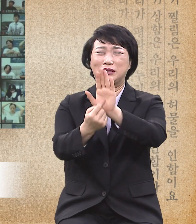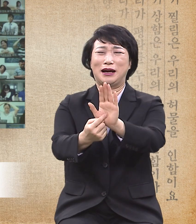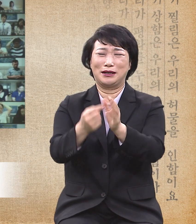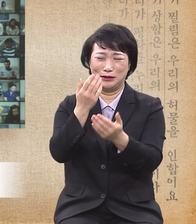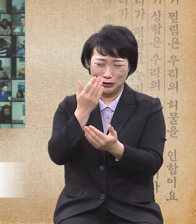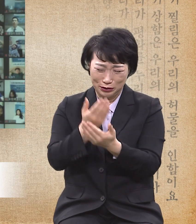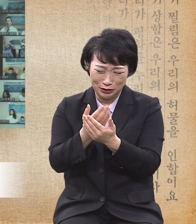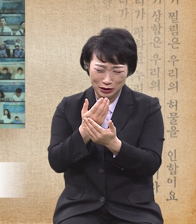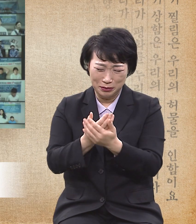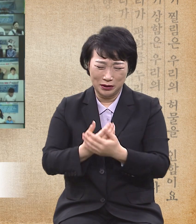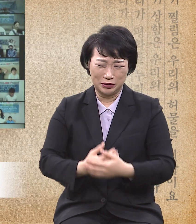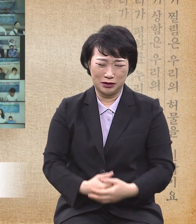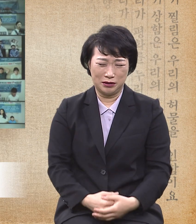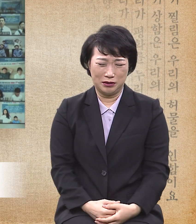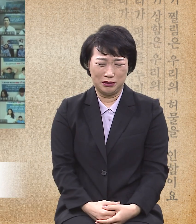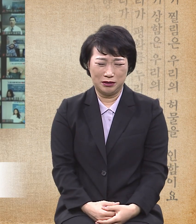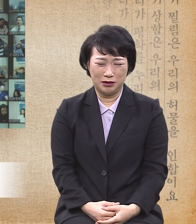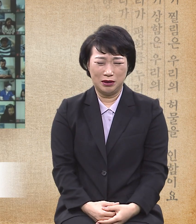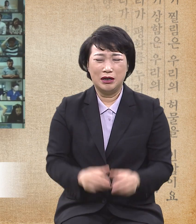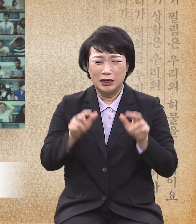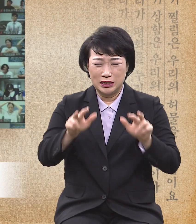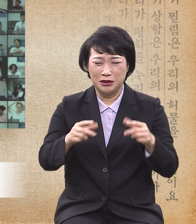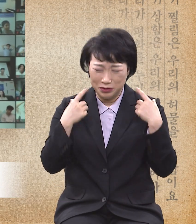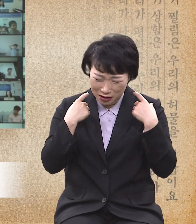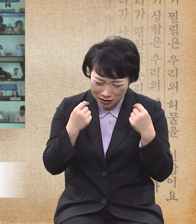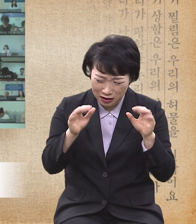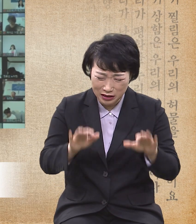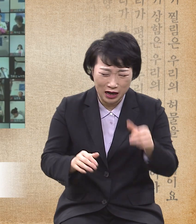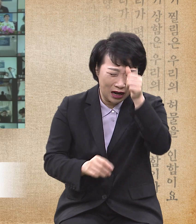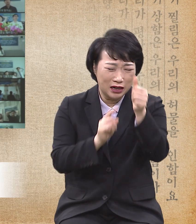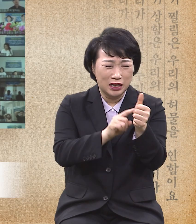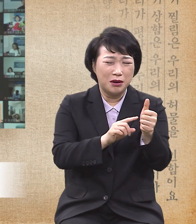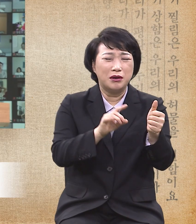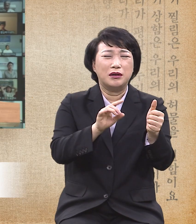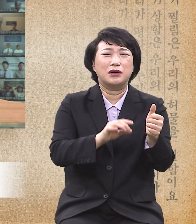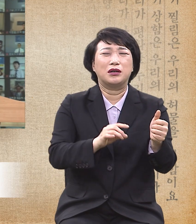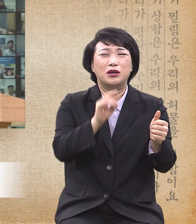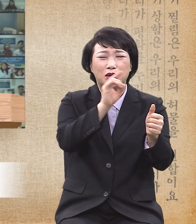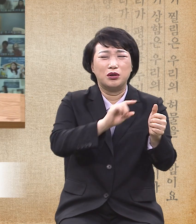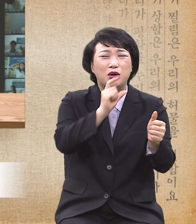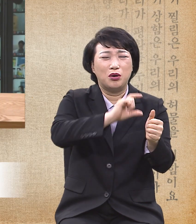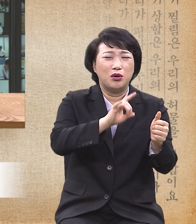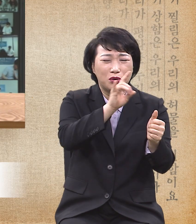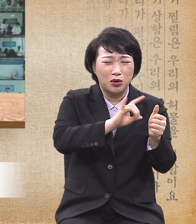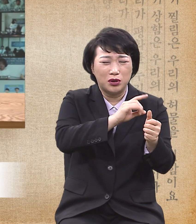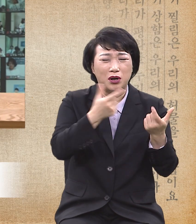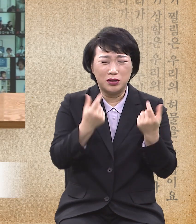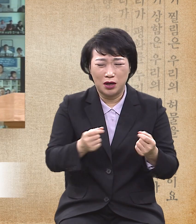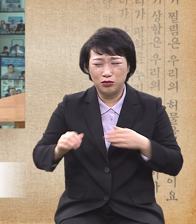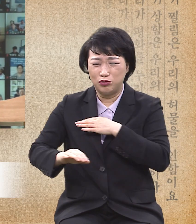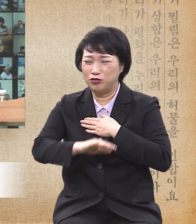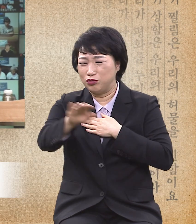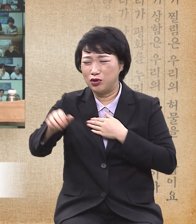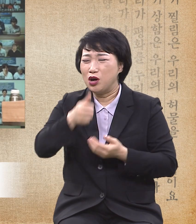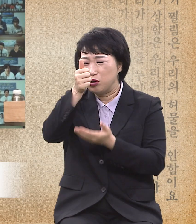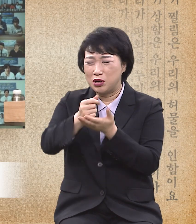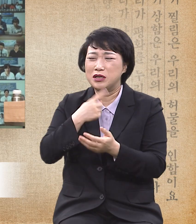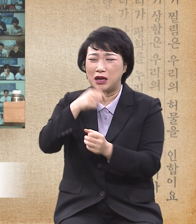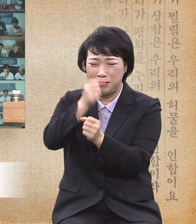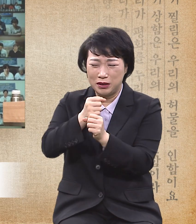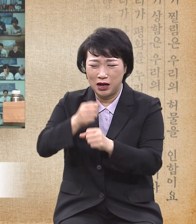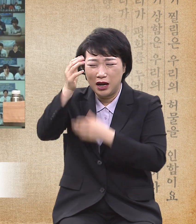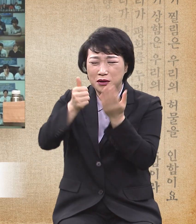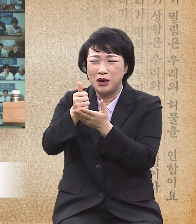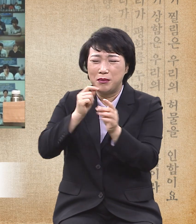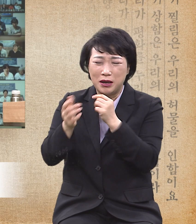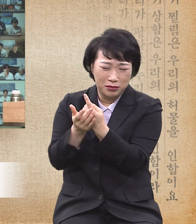나타나게 하옵소서. 지금도 여전히 아담을 속이듯 우리를 속여서 죄짓게 만들어 하나님 말씀을